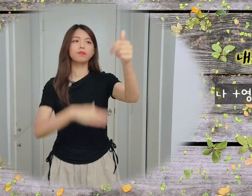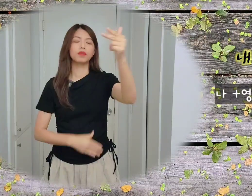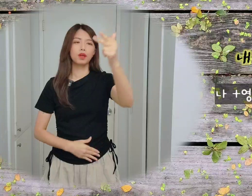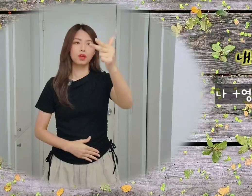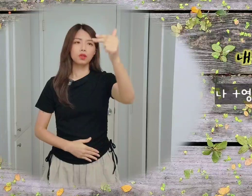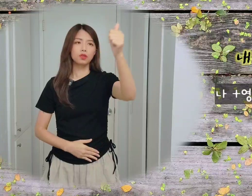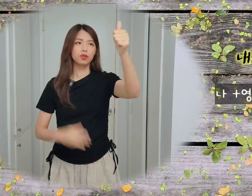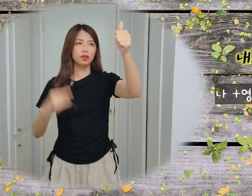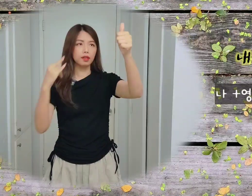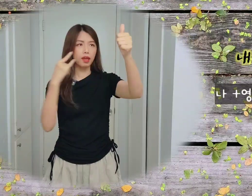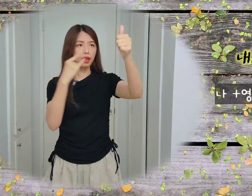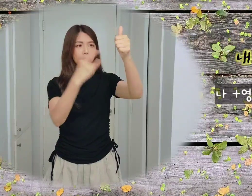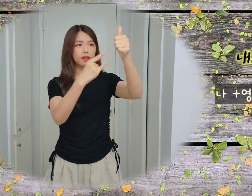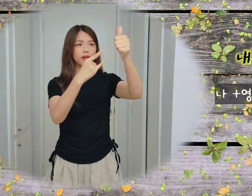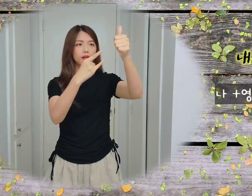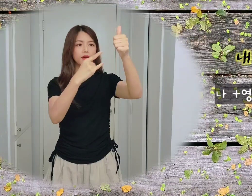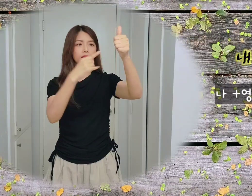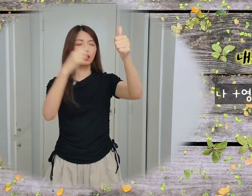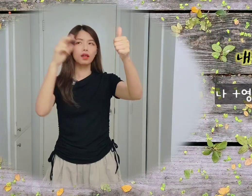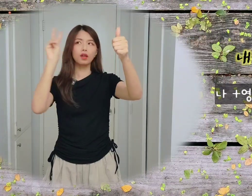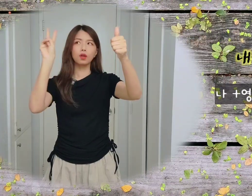했어요. 주께